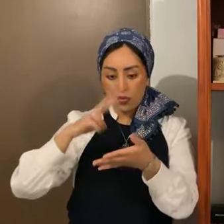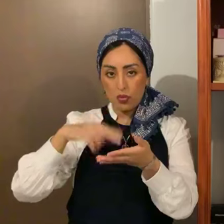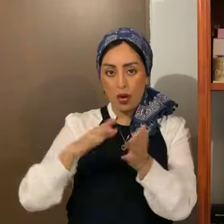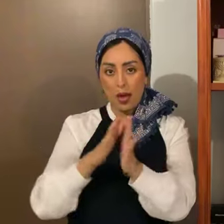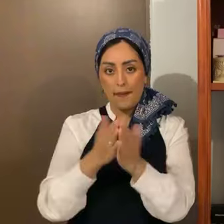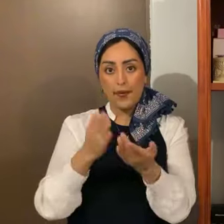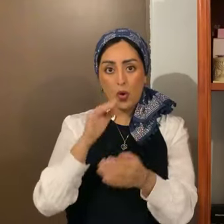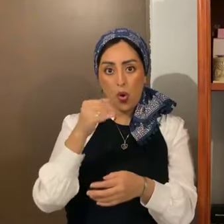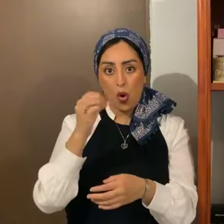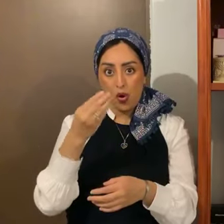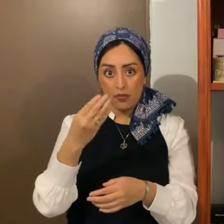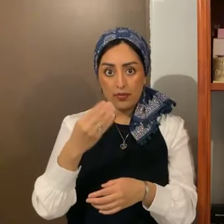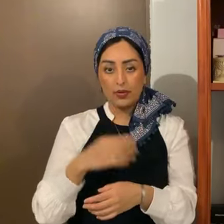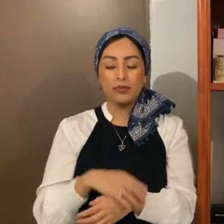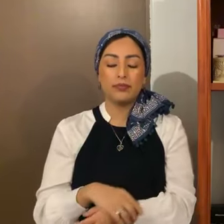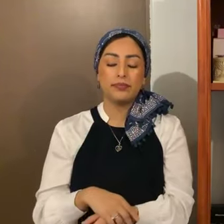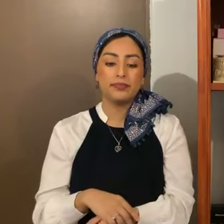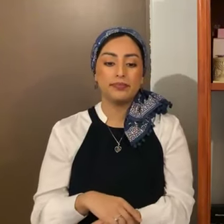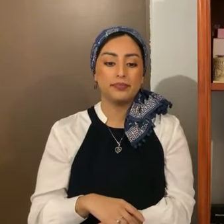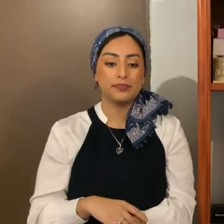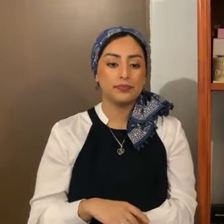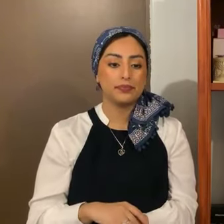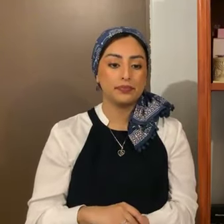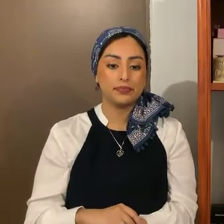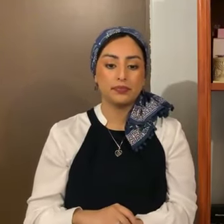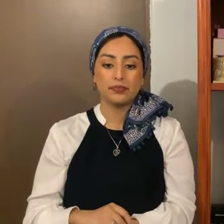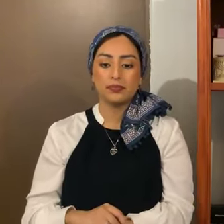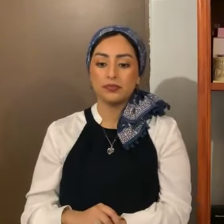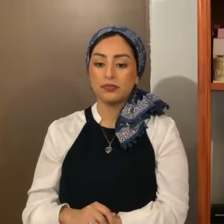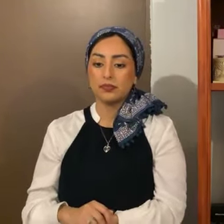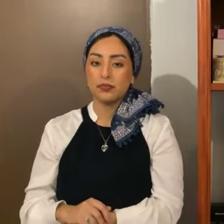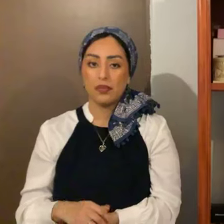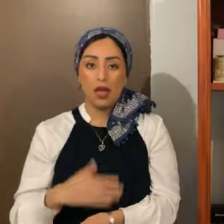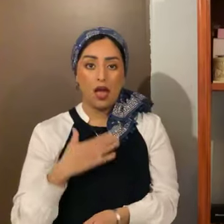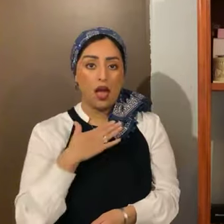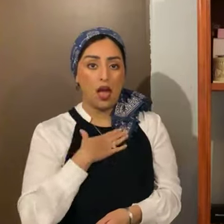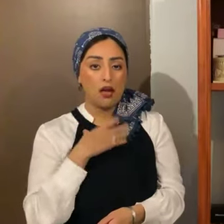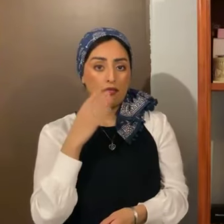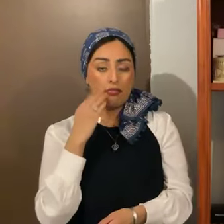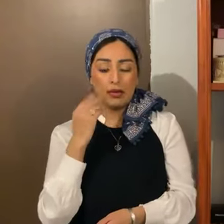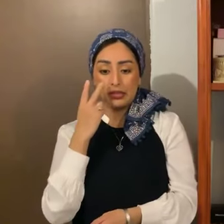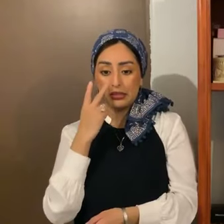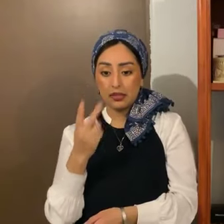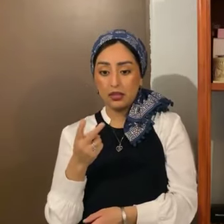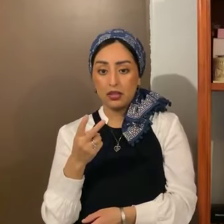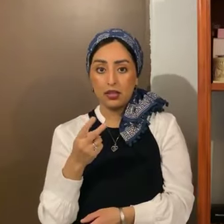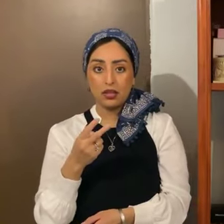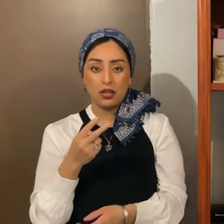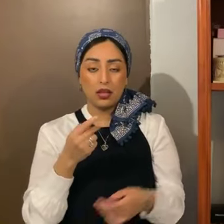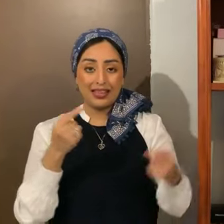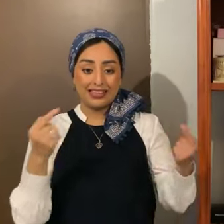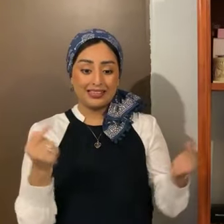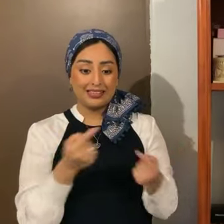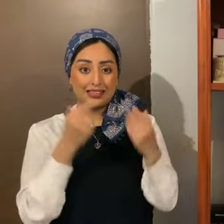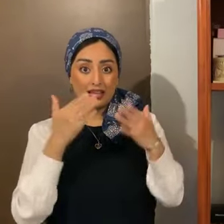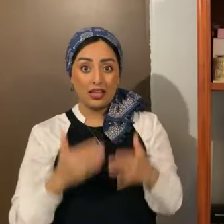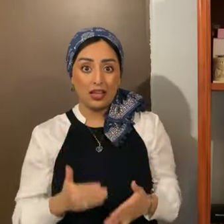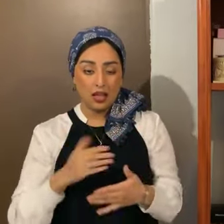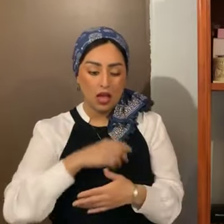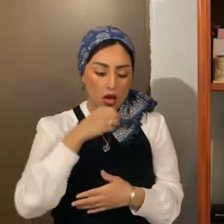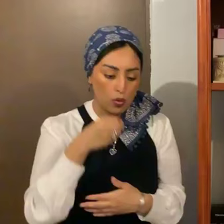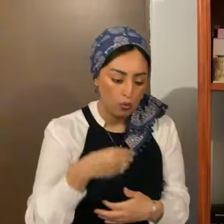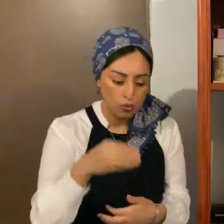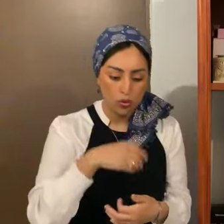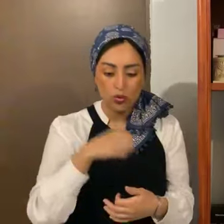¿De acuerdo? Muy bien. Entonces, como yo he visto los que harán iniquidad y siembran injuria,